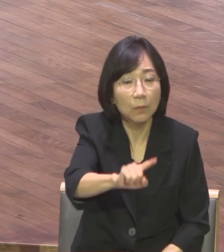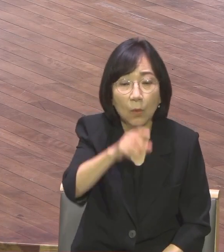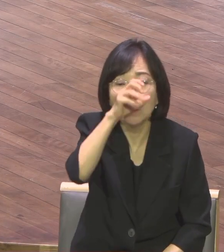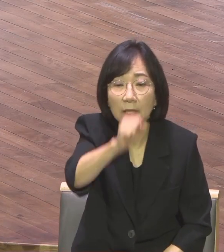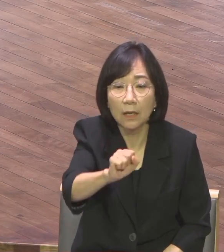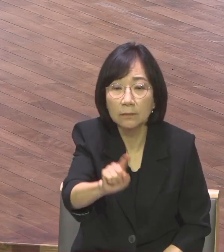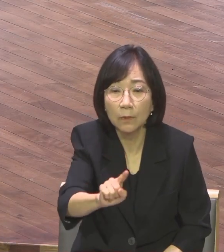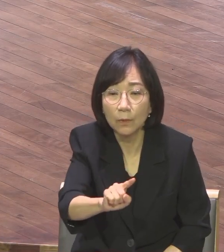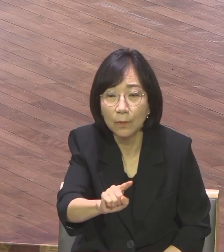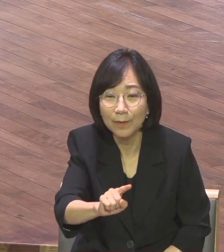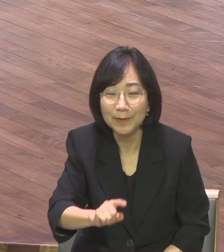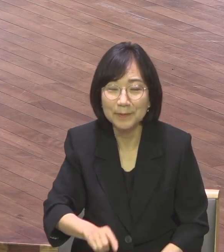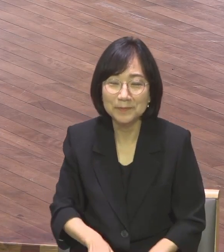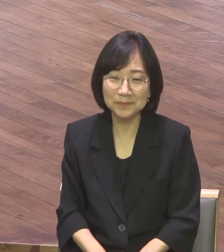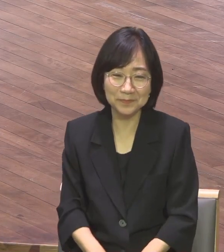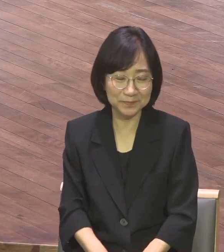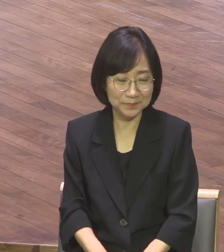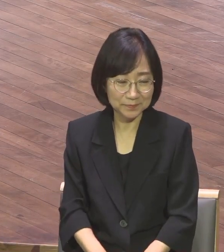세상 법을 어겨서